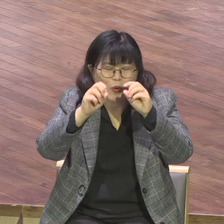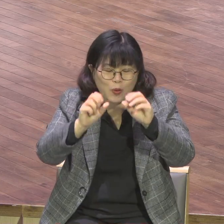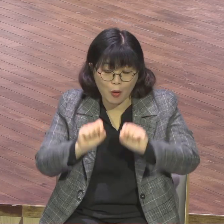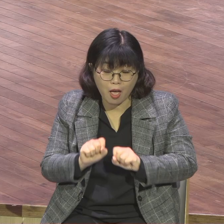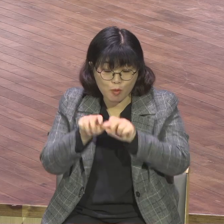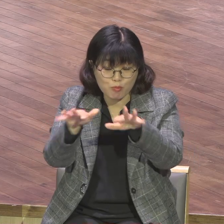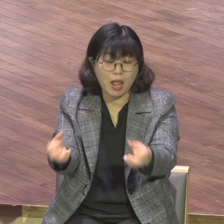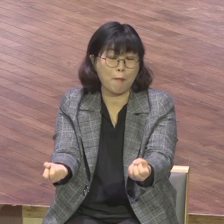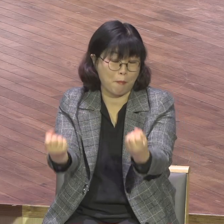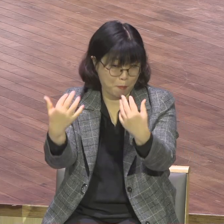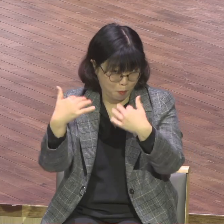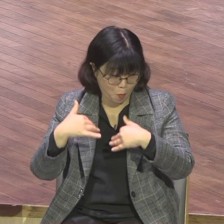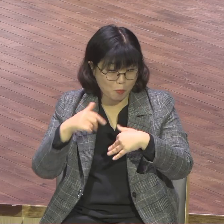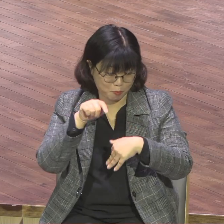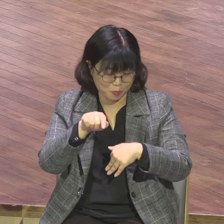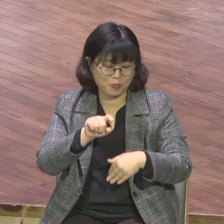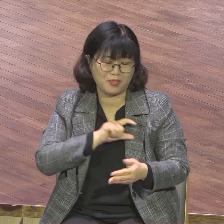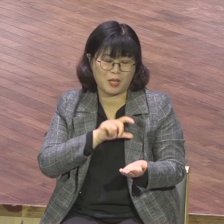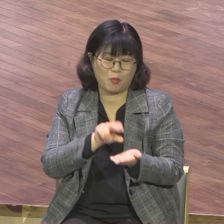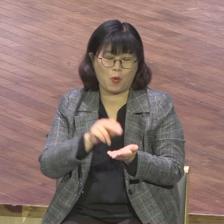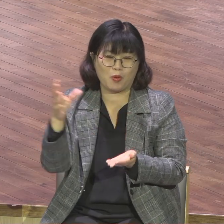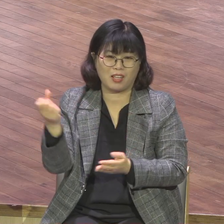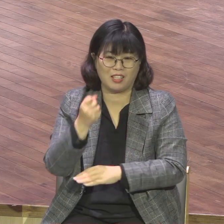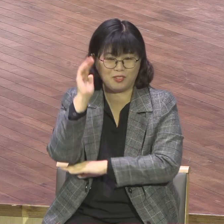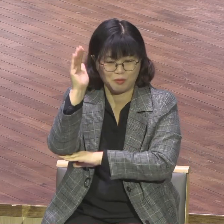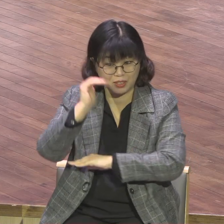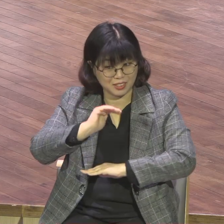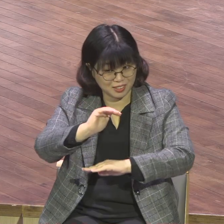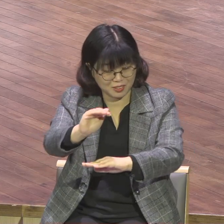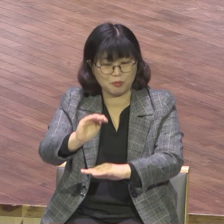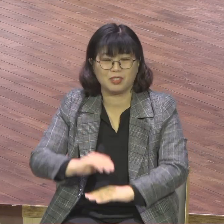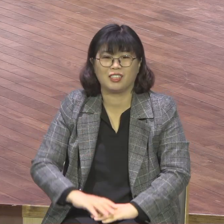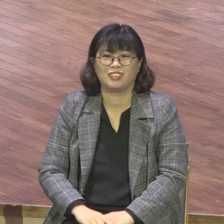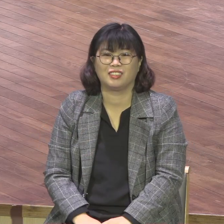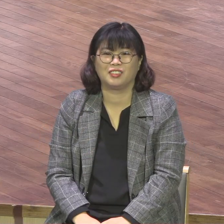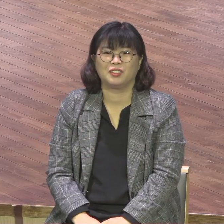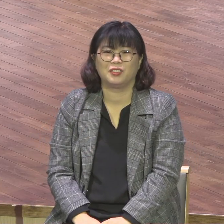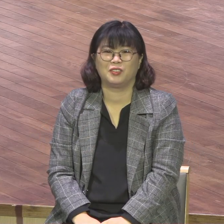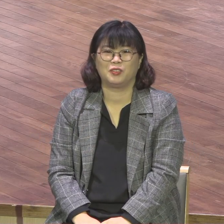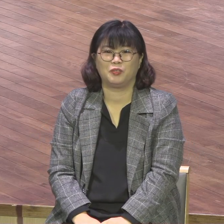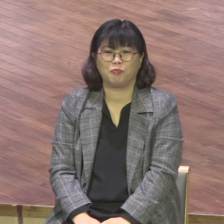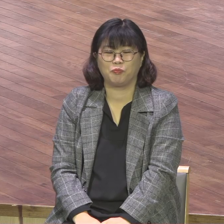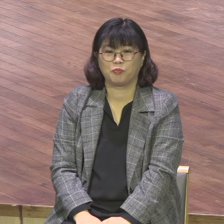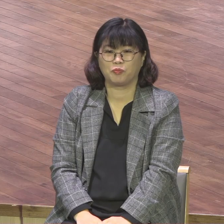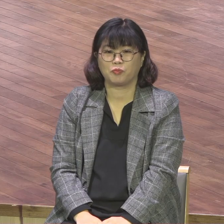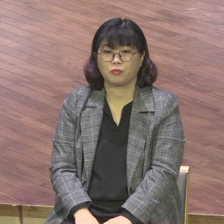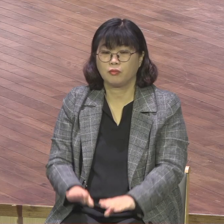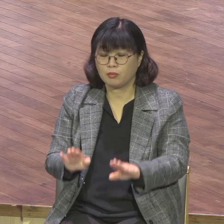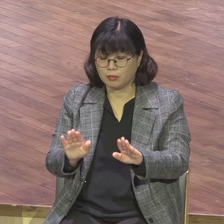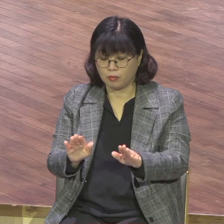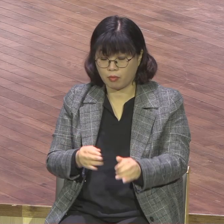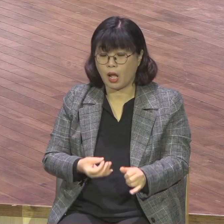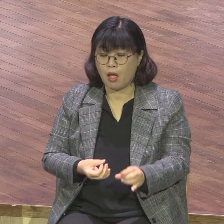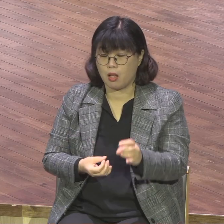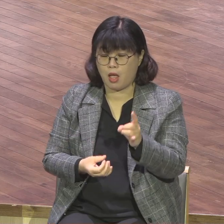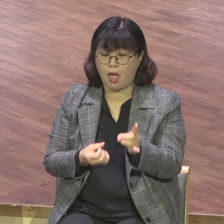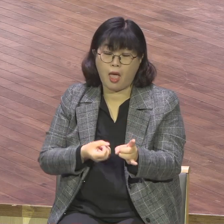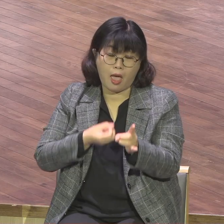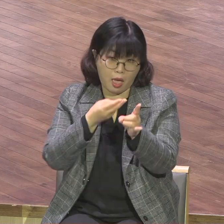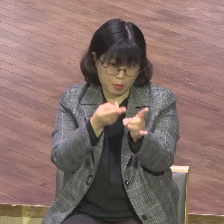우리가 매주일 에베소서 말씀을 살펴보고 있는데 이 사도 바울은